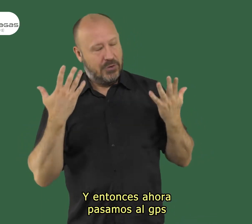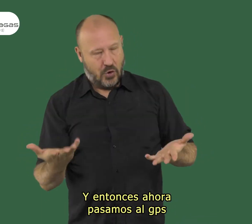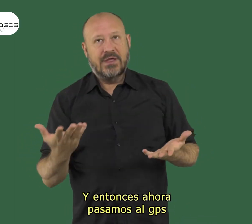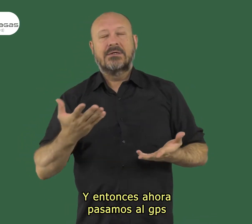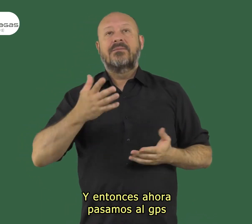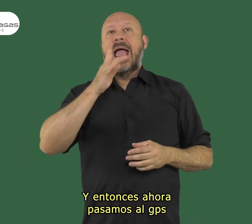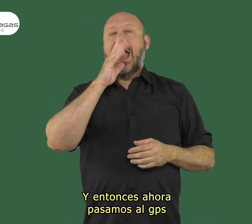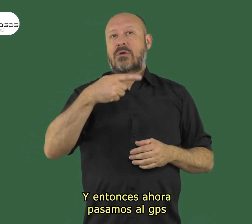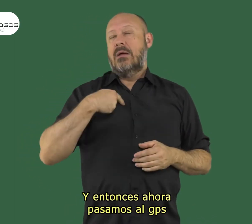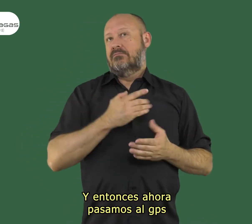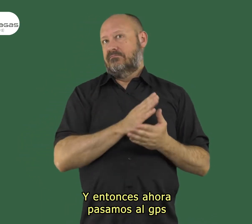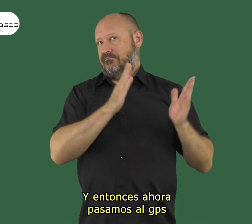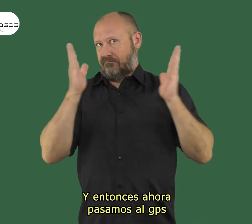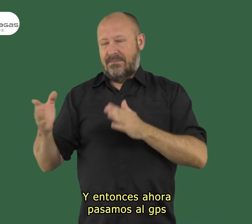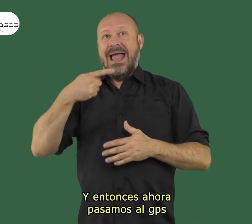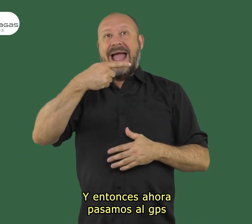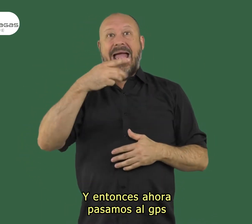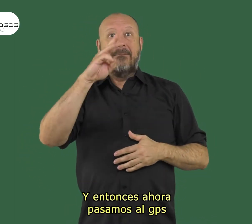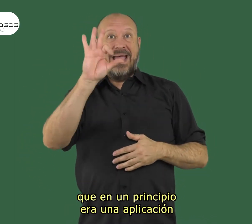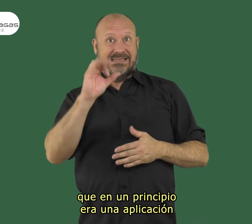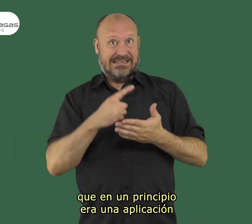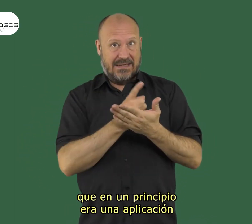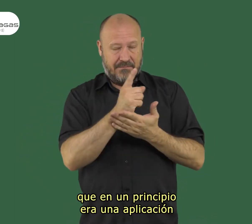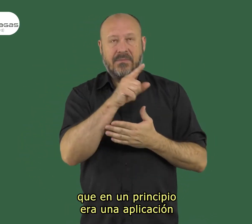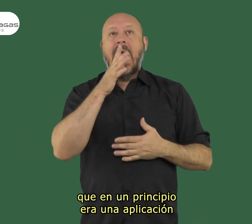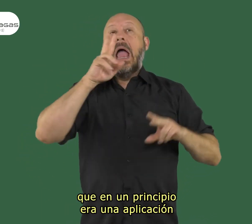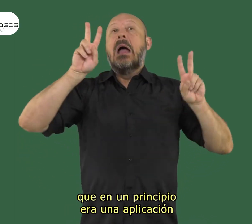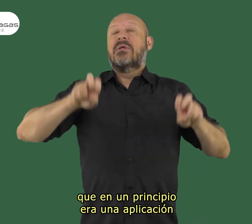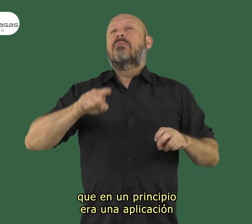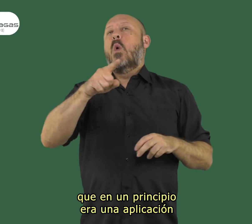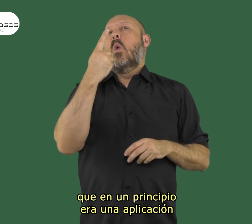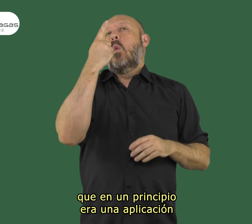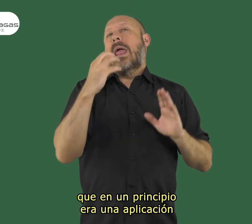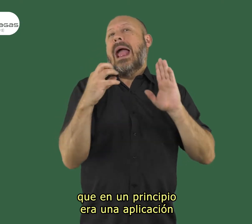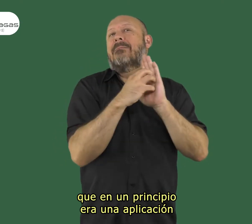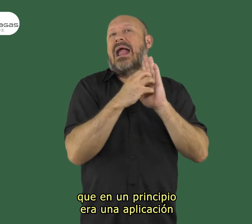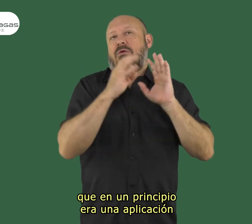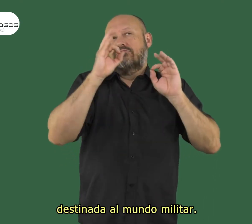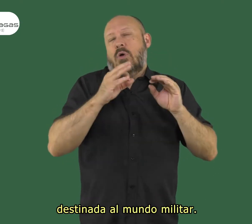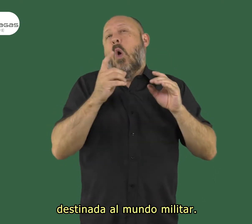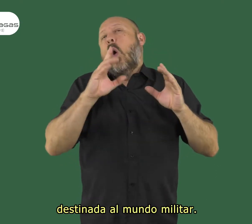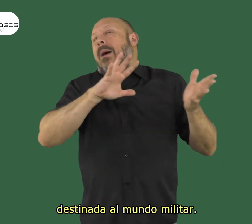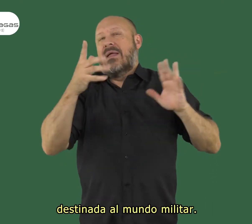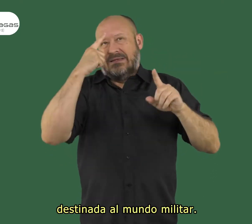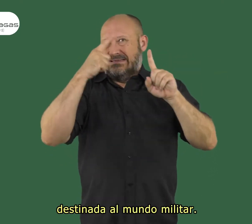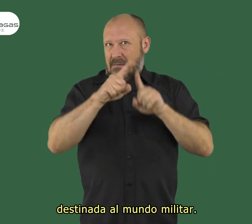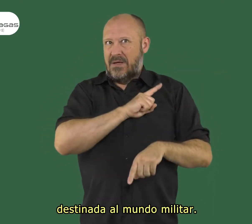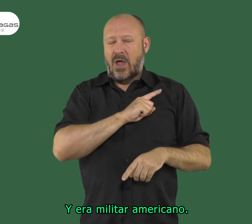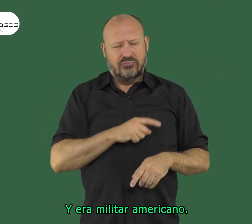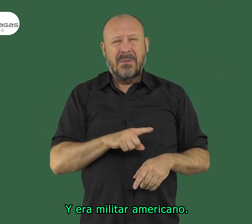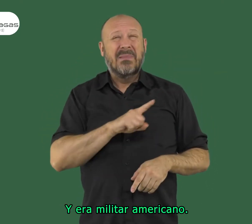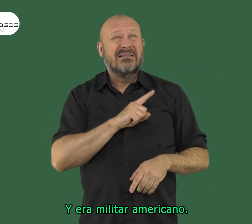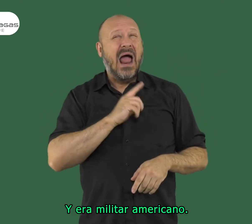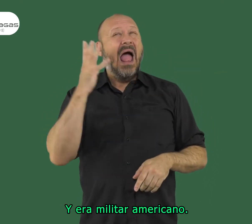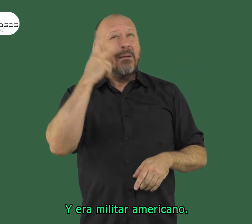todo eso. Y entonces, ahora pasamos al GPS, que en un principio era una aplicación destinada al mundo militar.